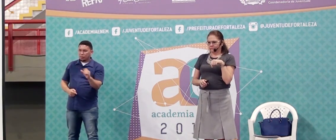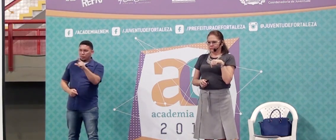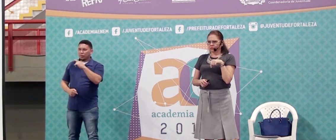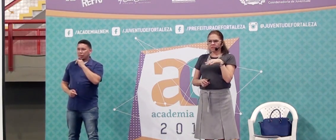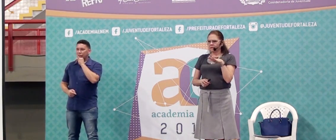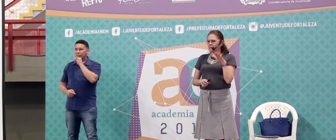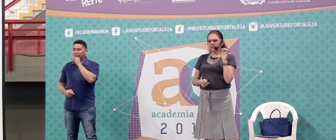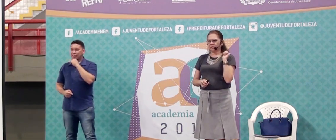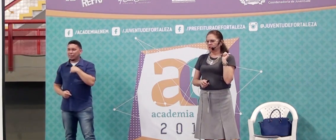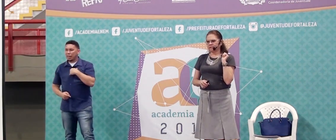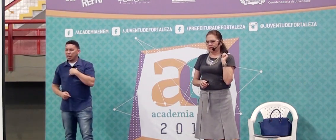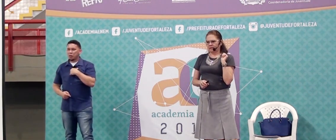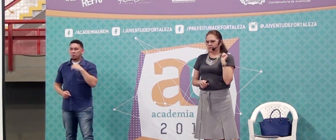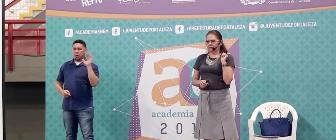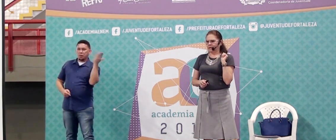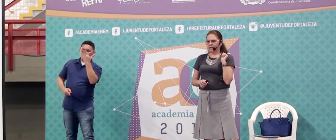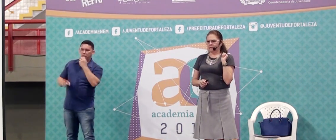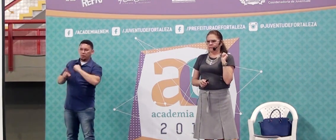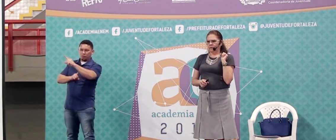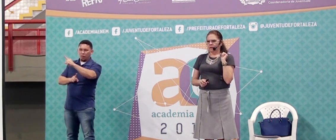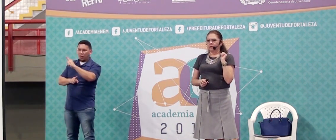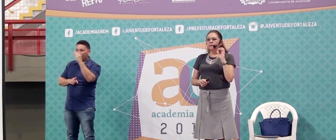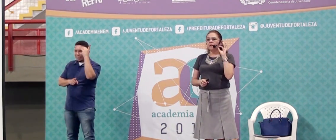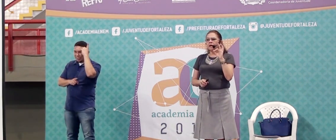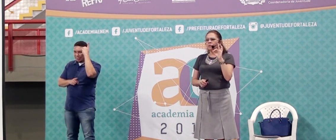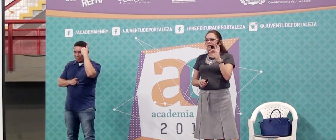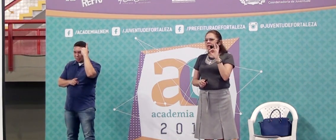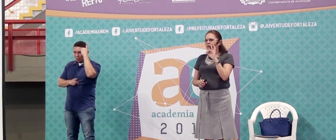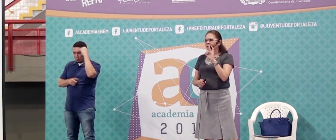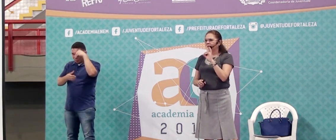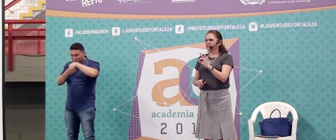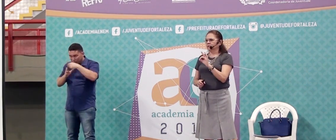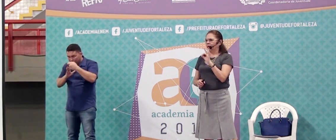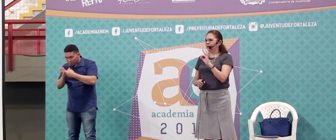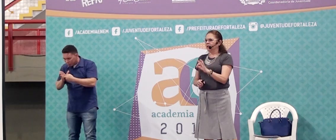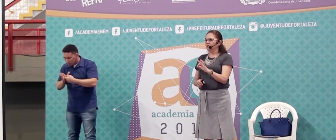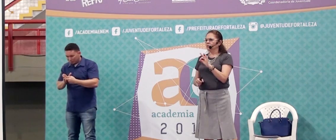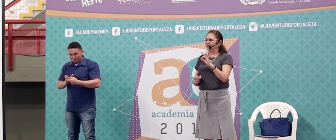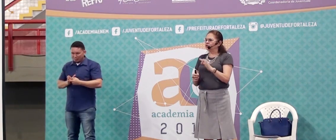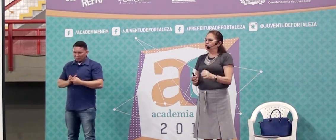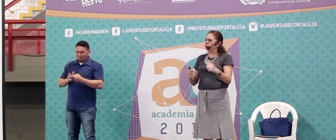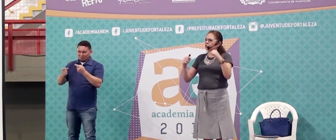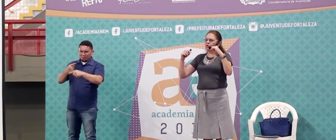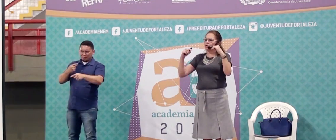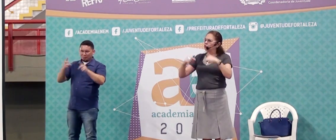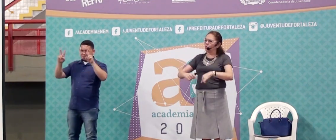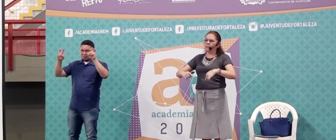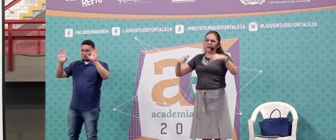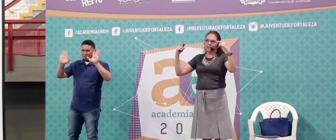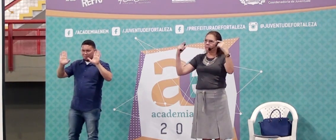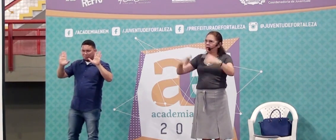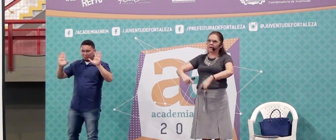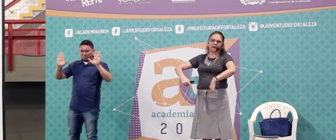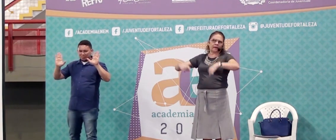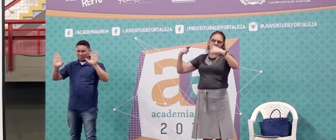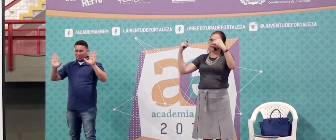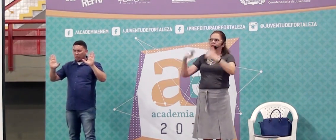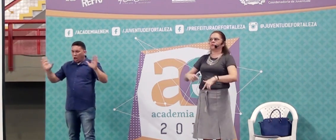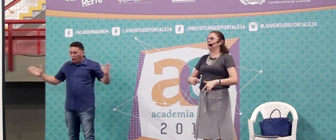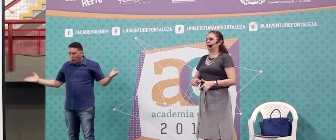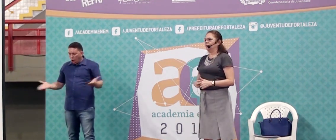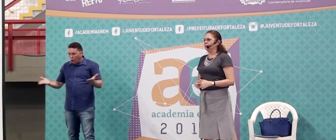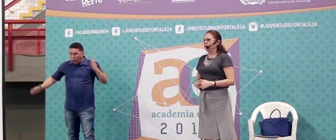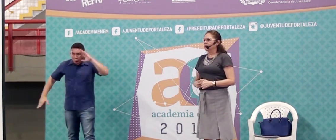impeachment. Não tem perigo de ser no Enem. Não interessa o Enem um assunto super